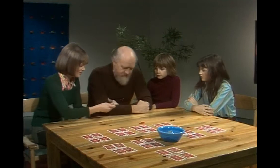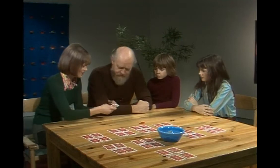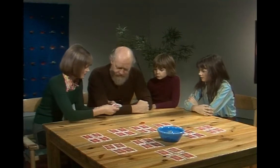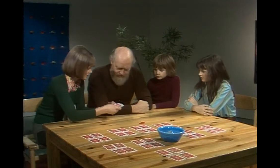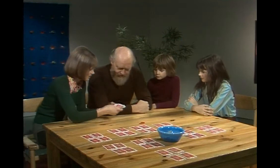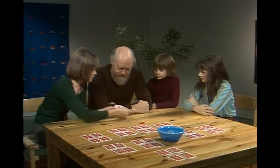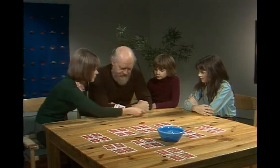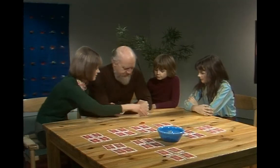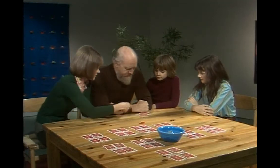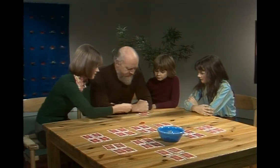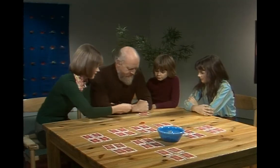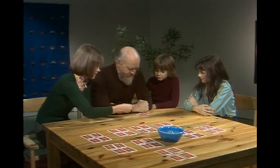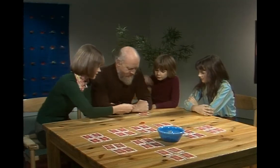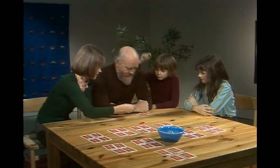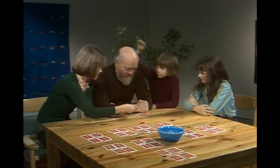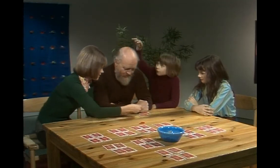Dela ut lite kort här så får vi se.